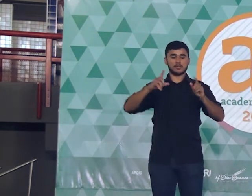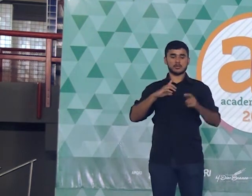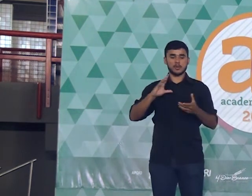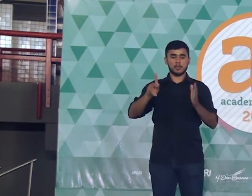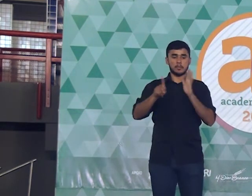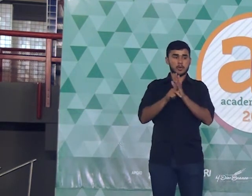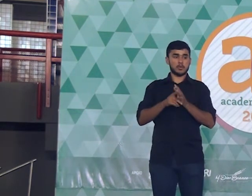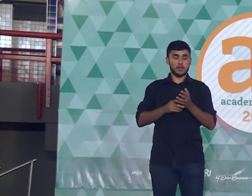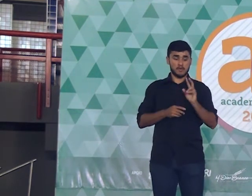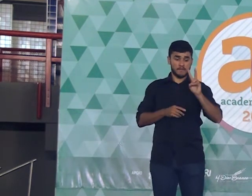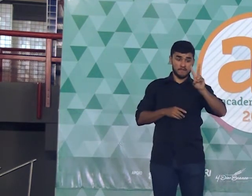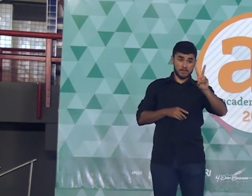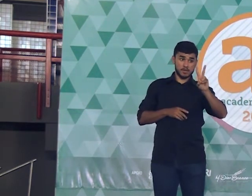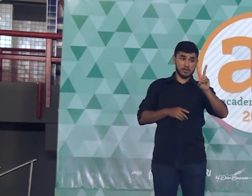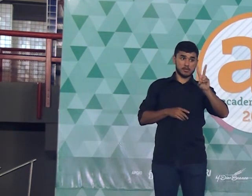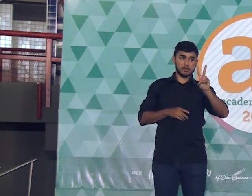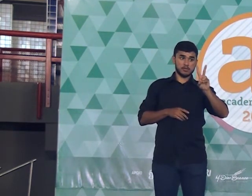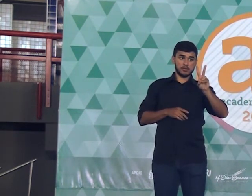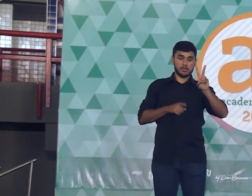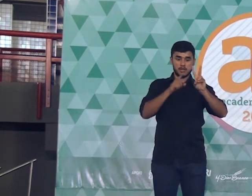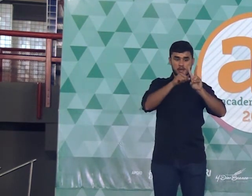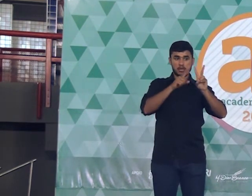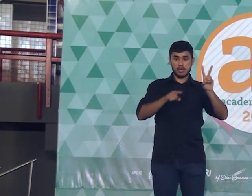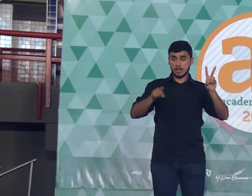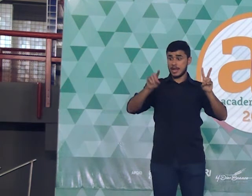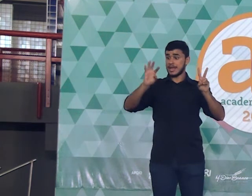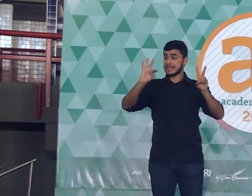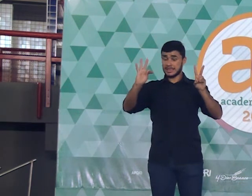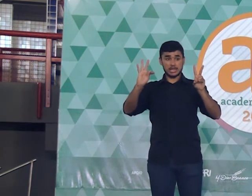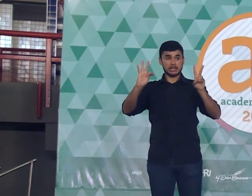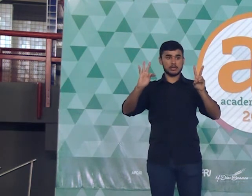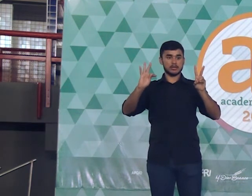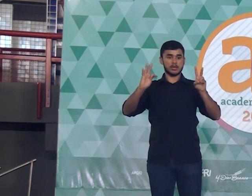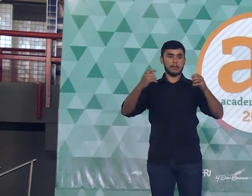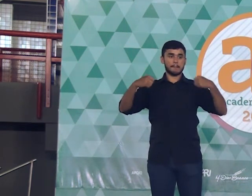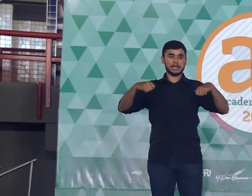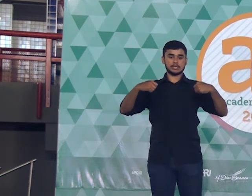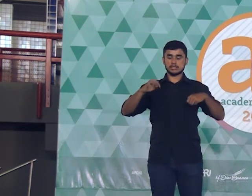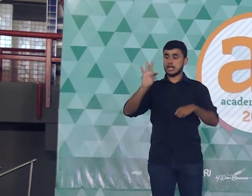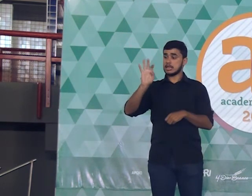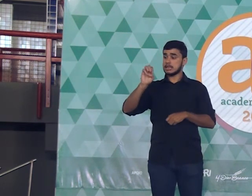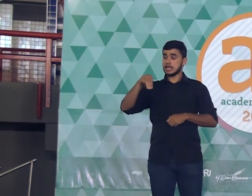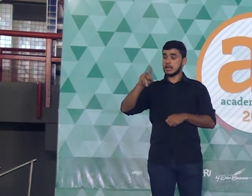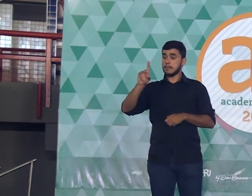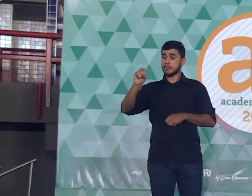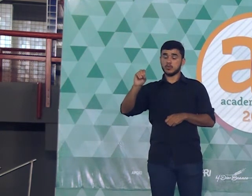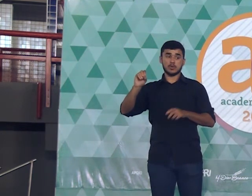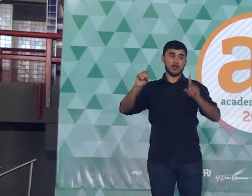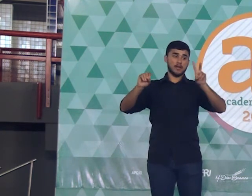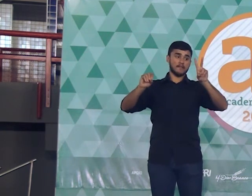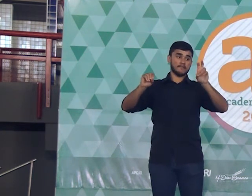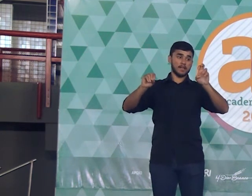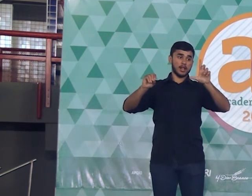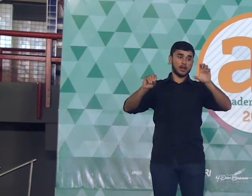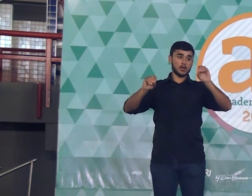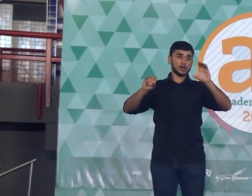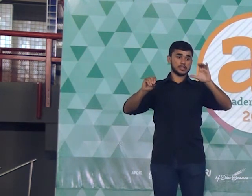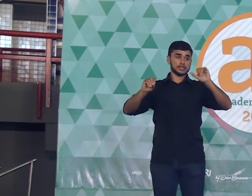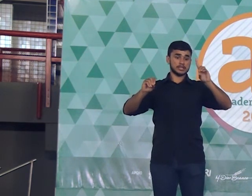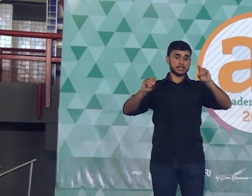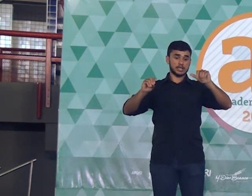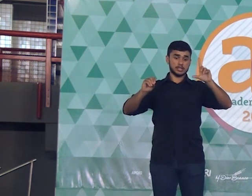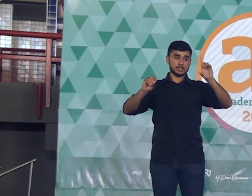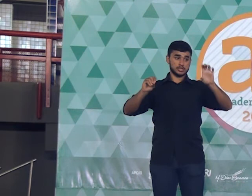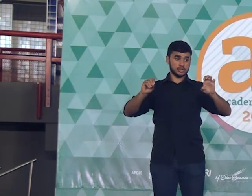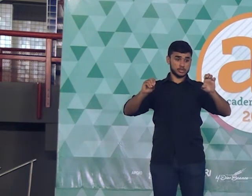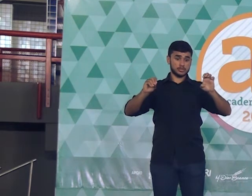do tempo, a área do gráfico vai me dar a distância percorrida. Então, sempre que eu tiver